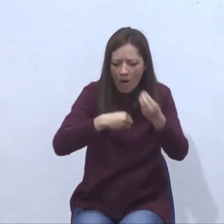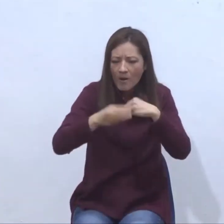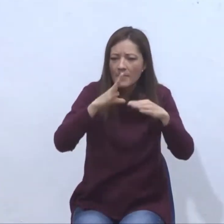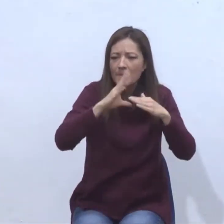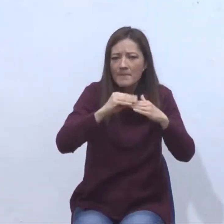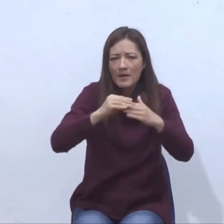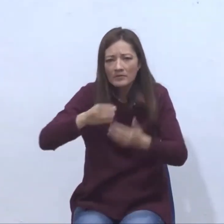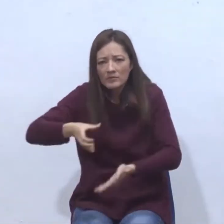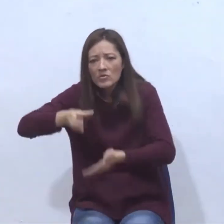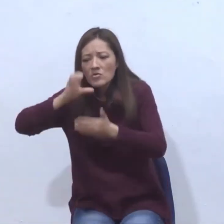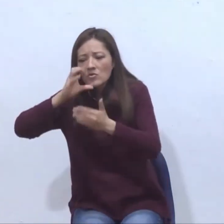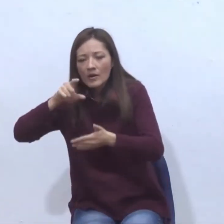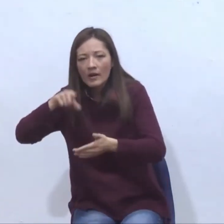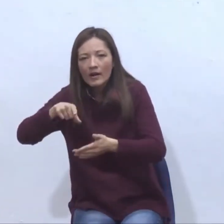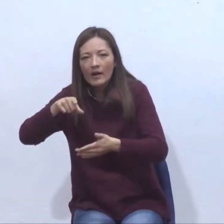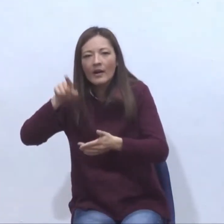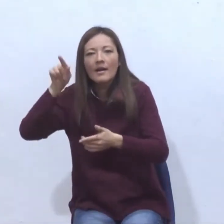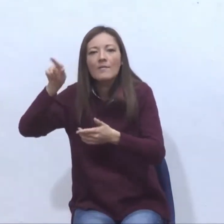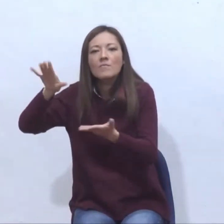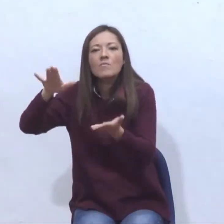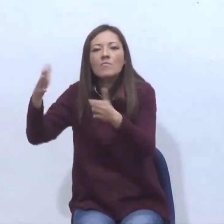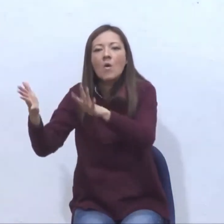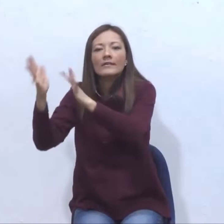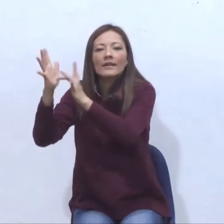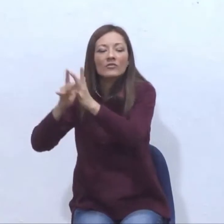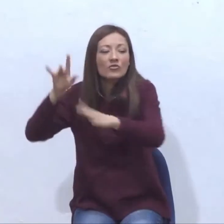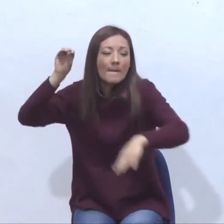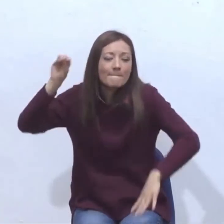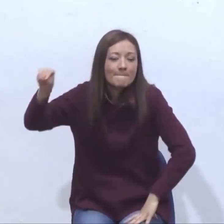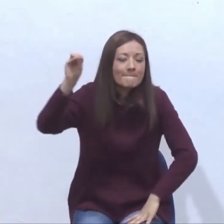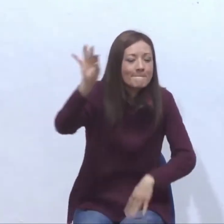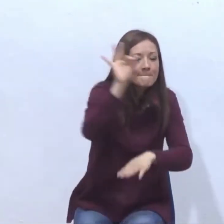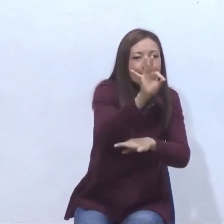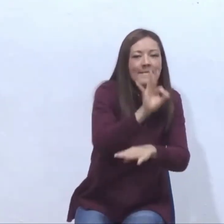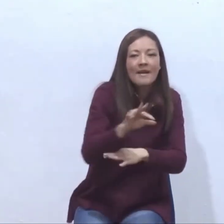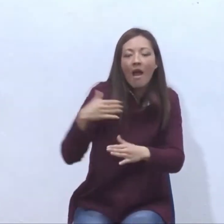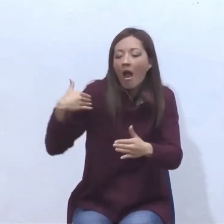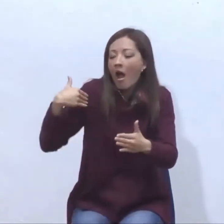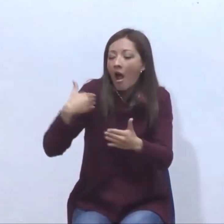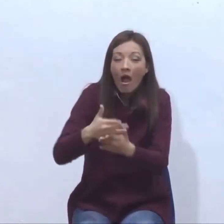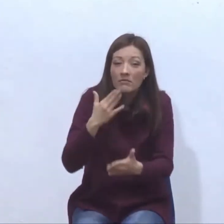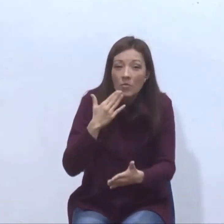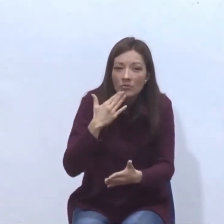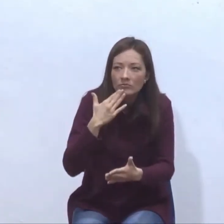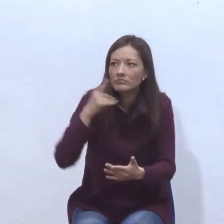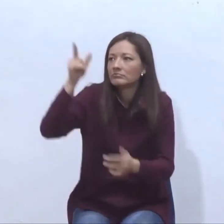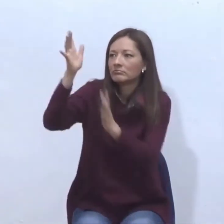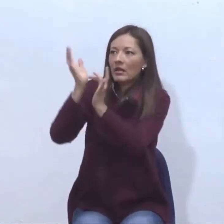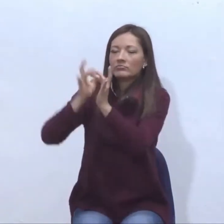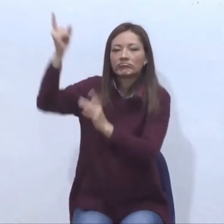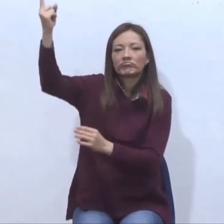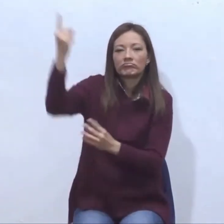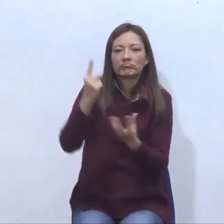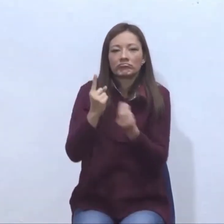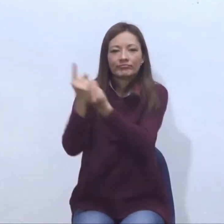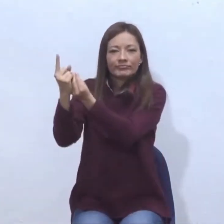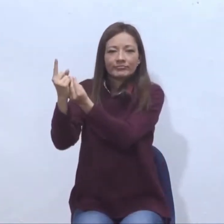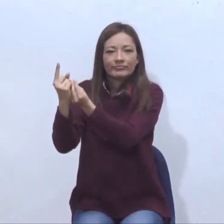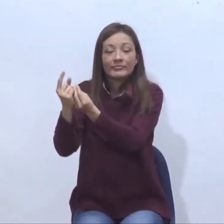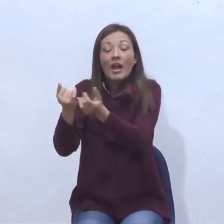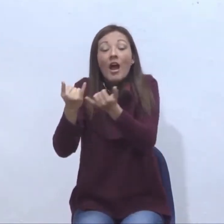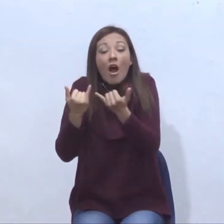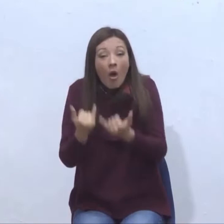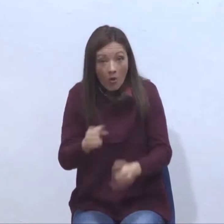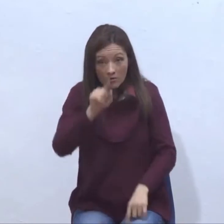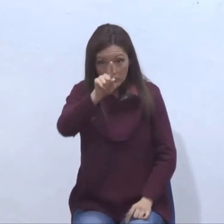esta copa, la muerte del Señor anunciáis hasta que Él venga. Quiere decir que hoy usted y yo estamos compartiendo la